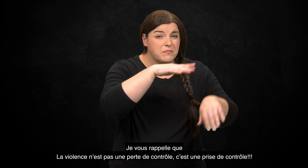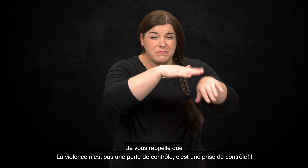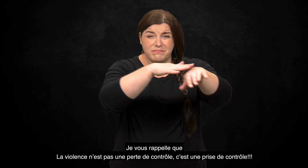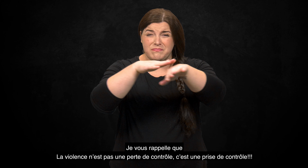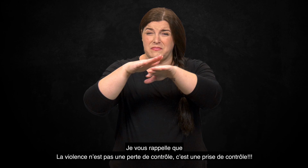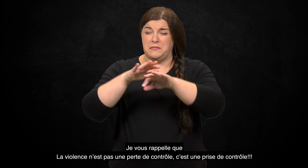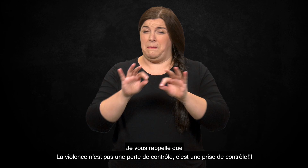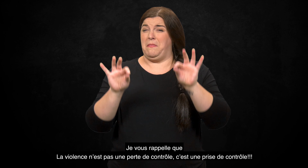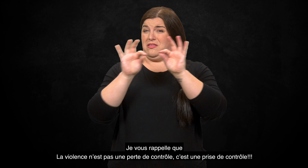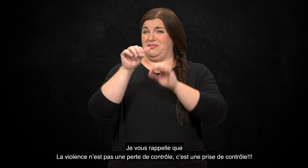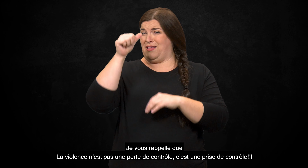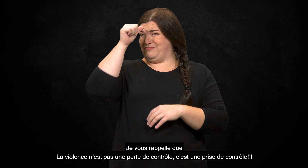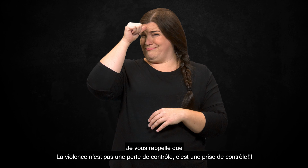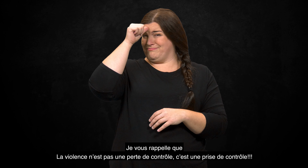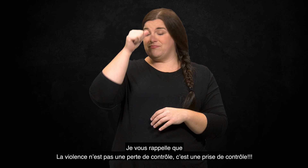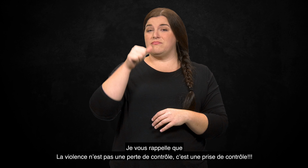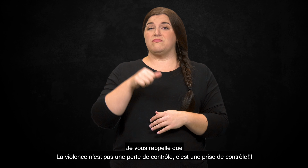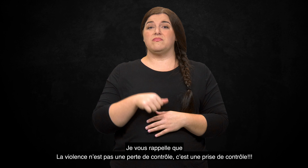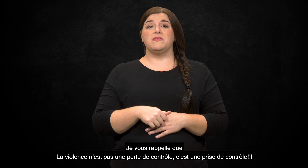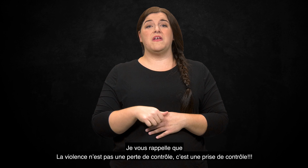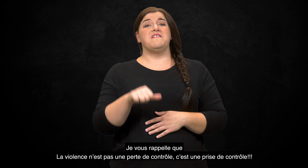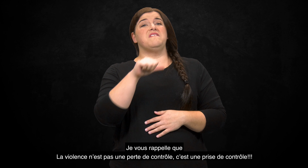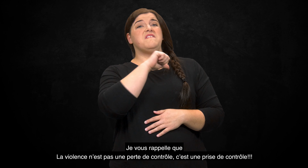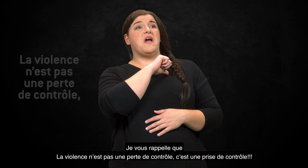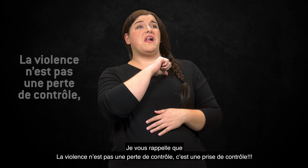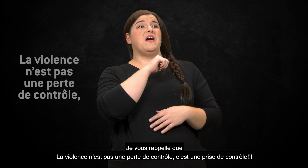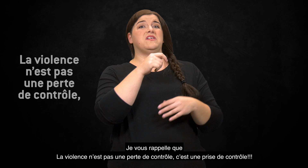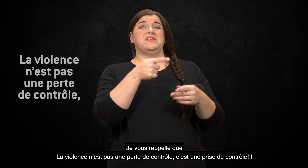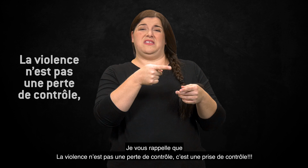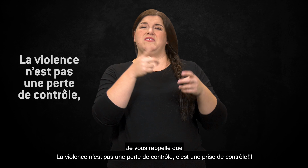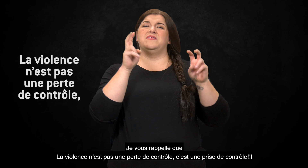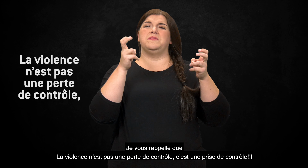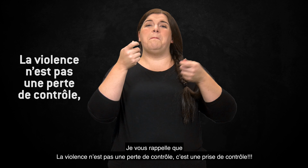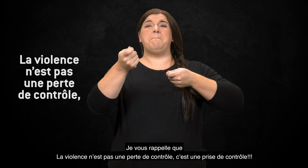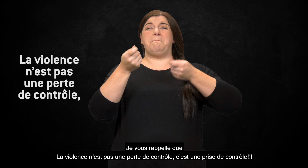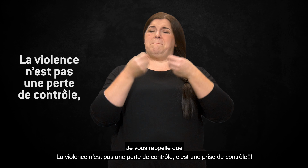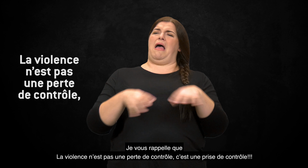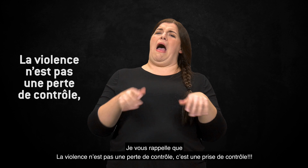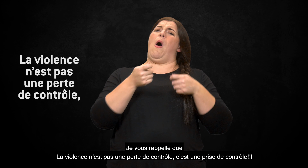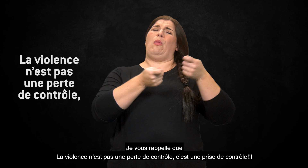Je vous rappelle que la violence n'est pas une perte de contrôle, c'est une prise de contrôle.